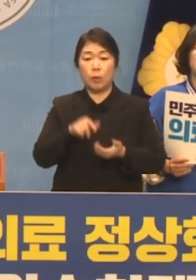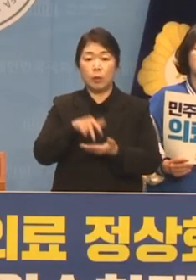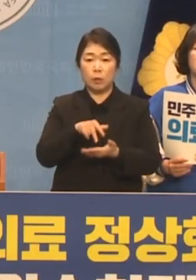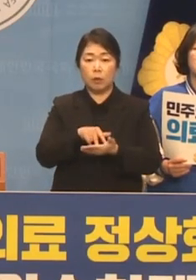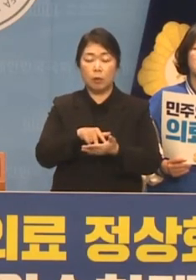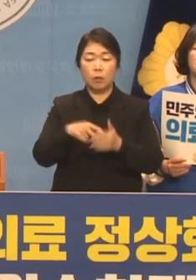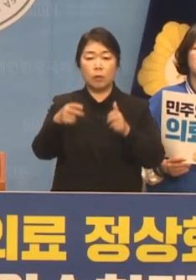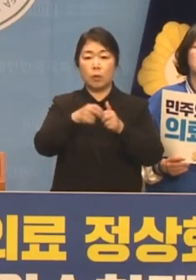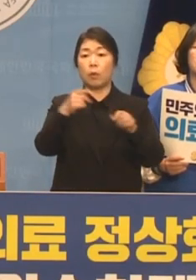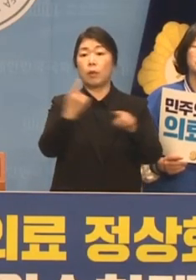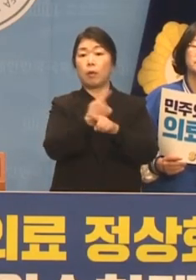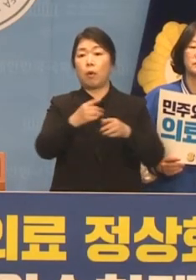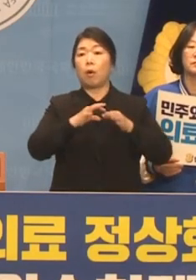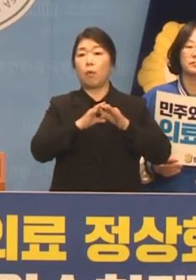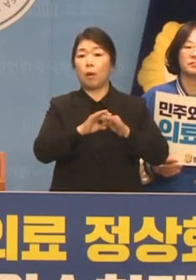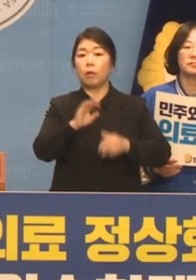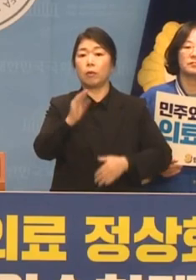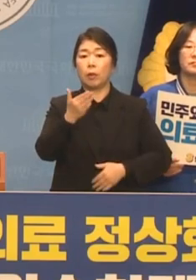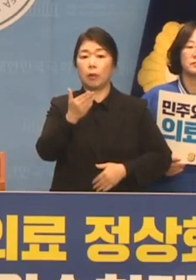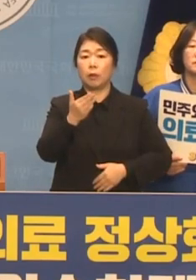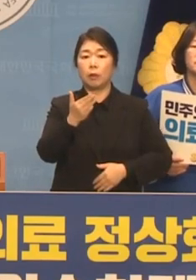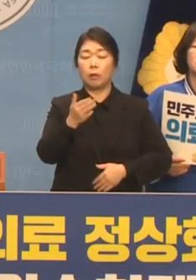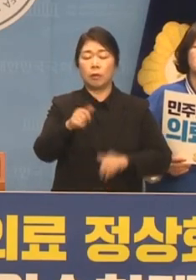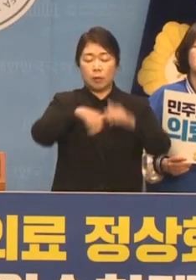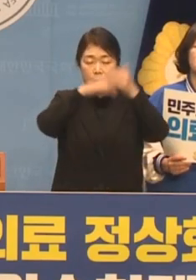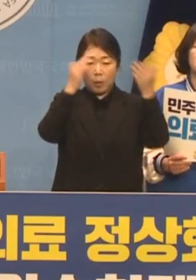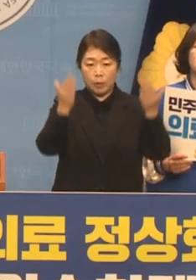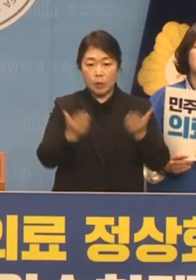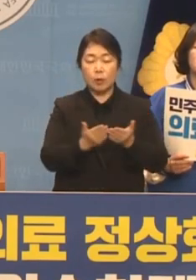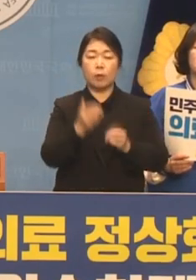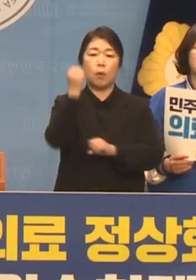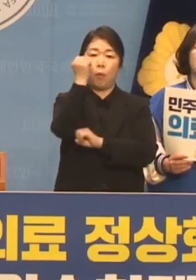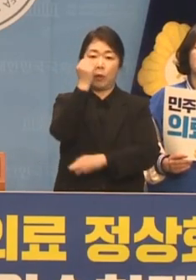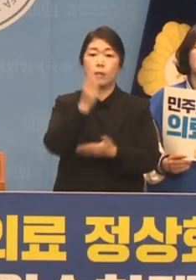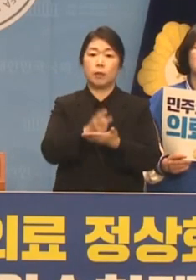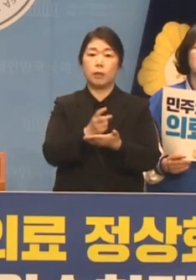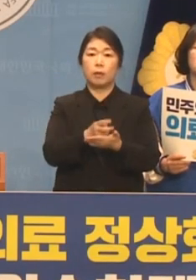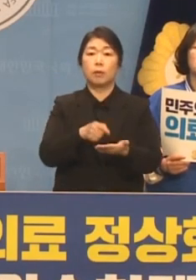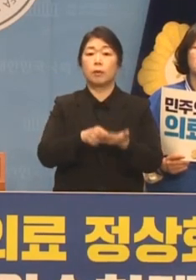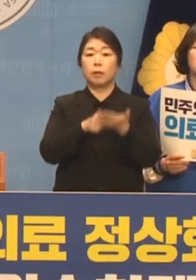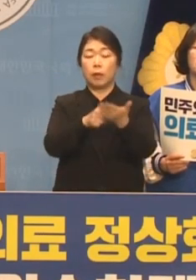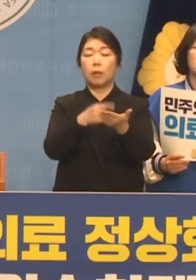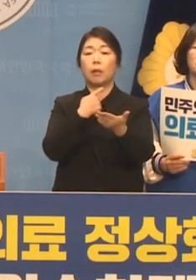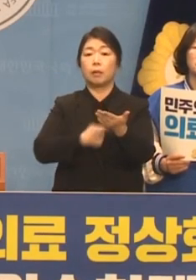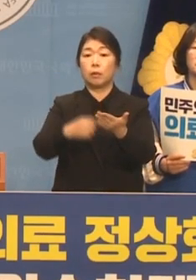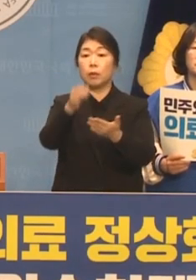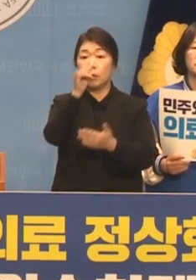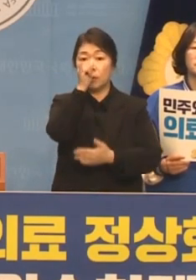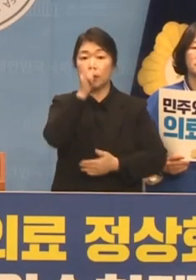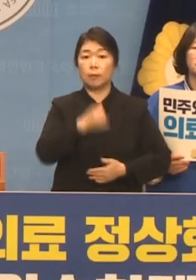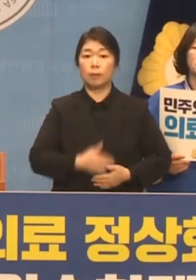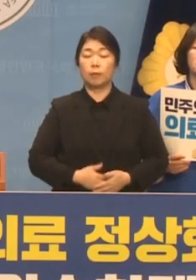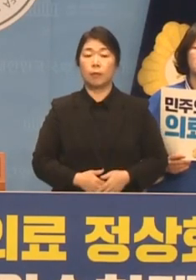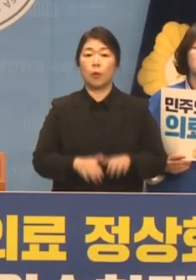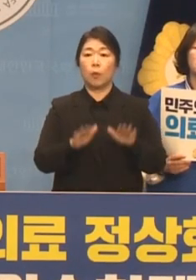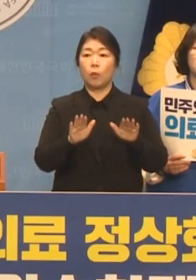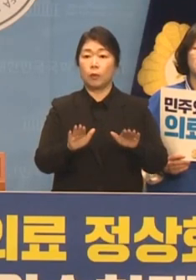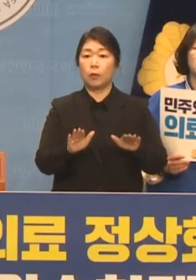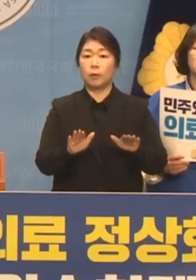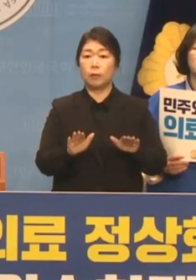개혁과 관련된 어 좀 전반적인 어떤 원칙들을 를 제안하는 기자 회견을 한 바 있습니다